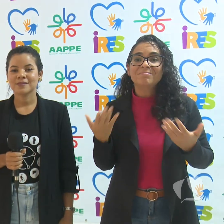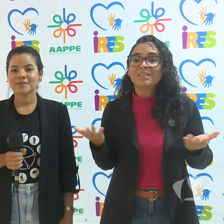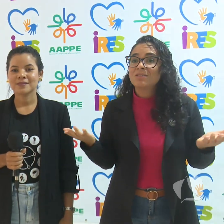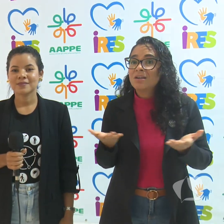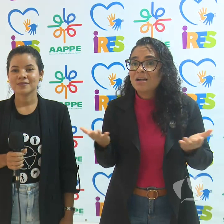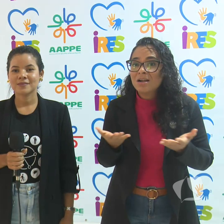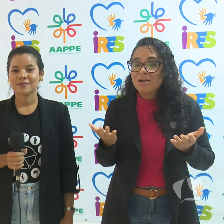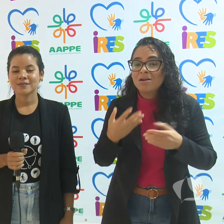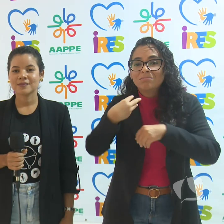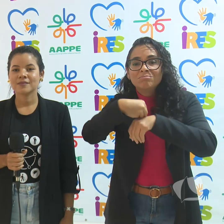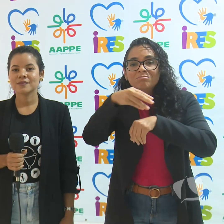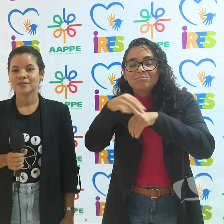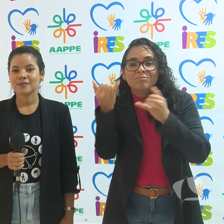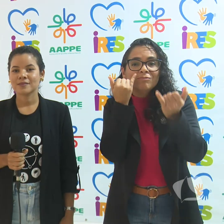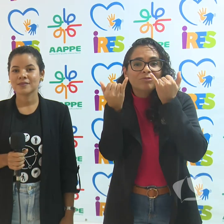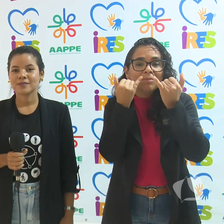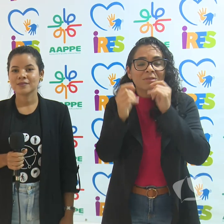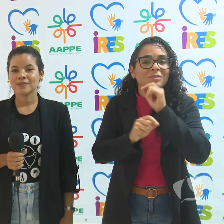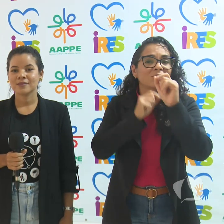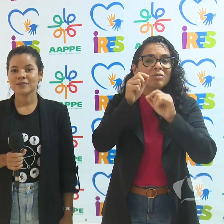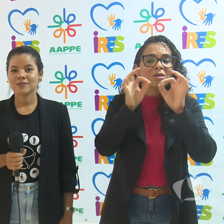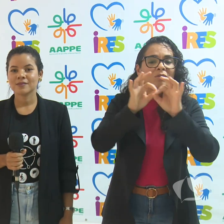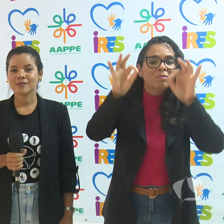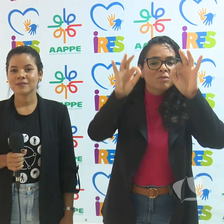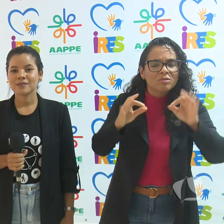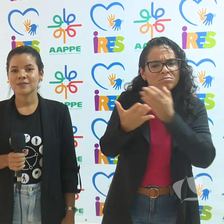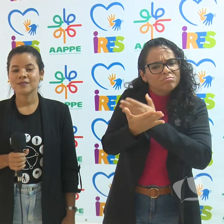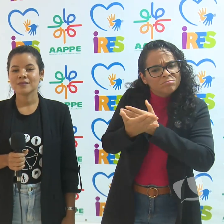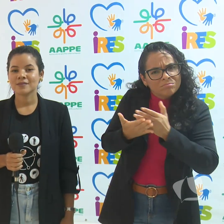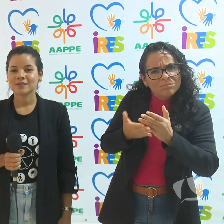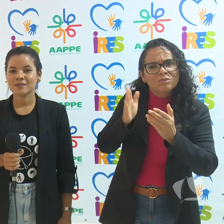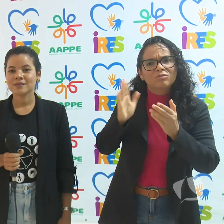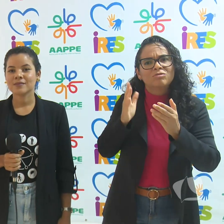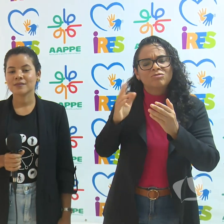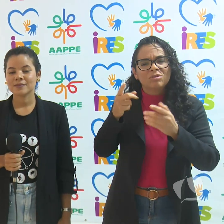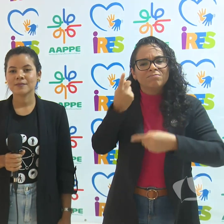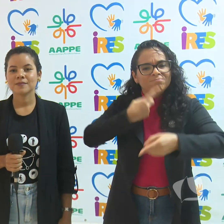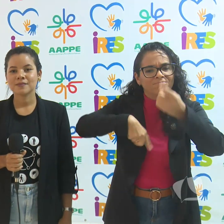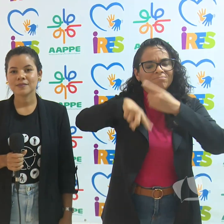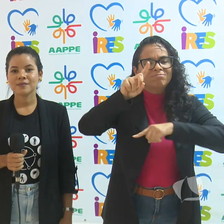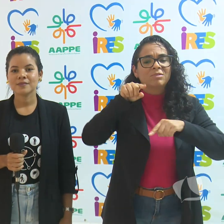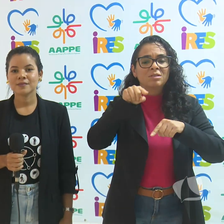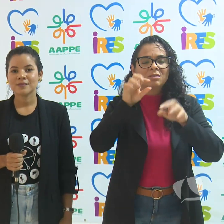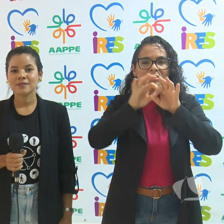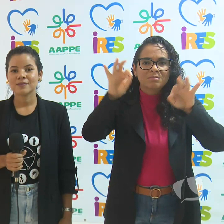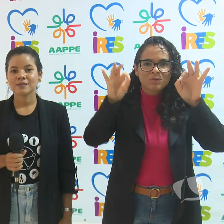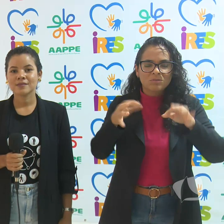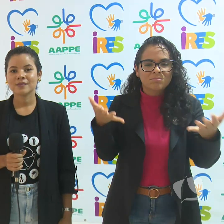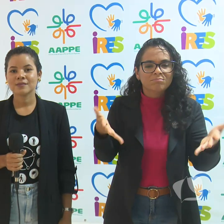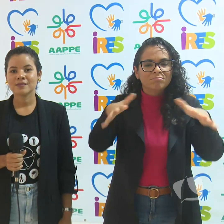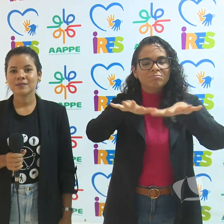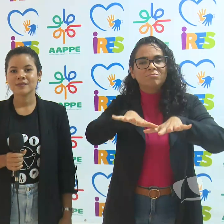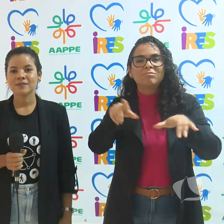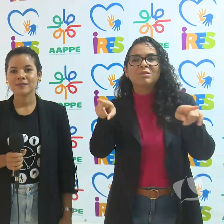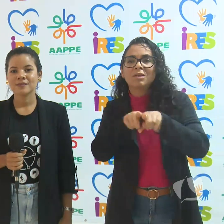exatamente para anunciar um projeto que já está em evidência com muito sucesso. É um projeto inclusivo e que fala da